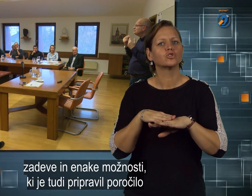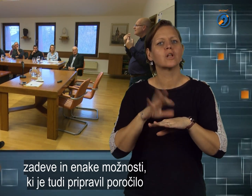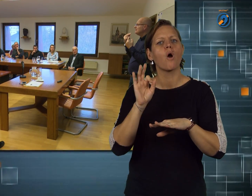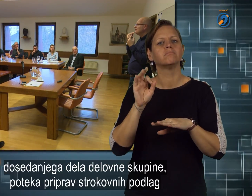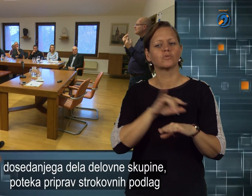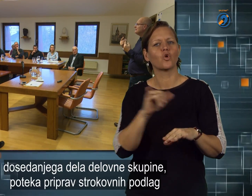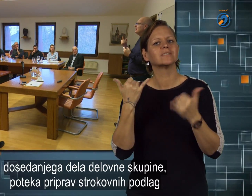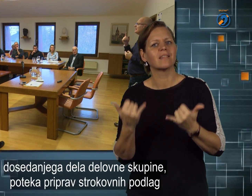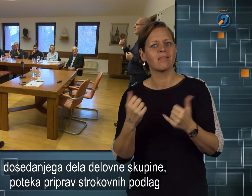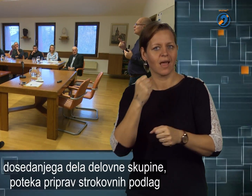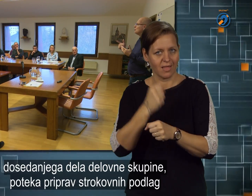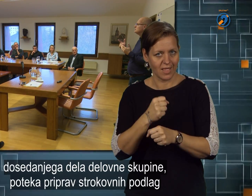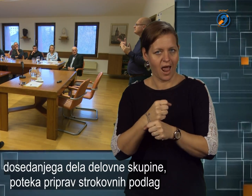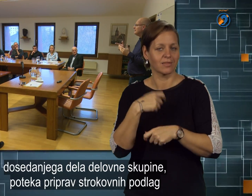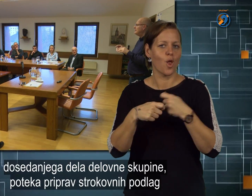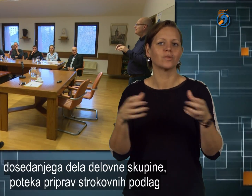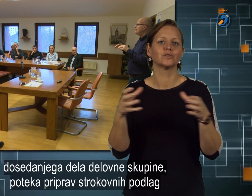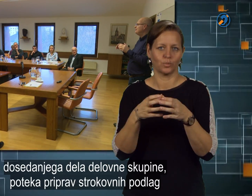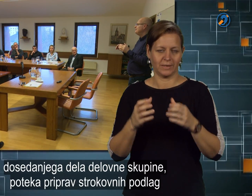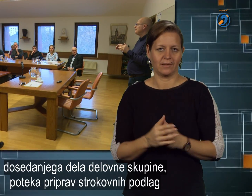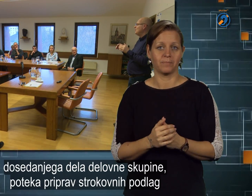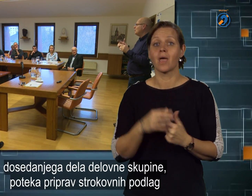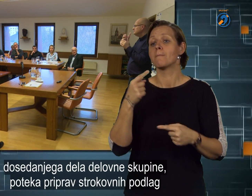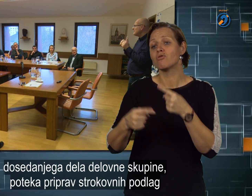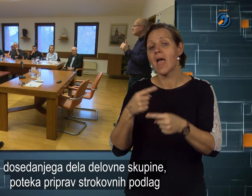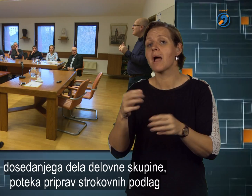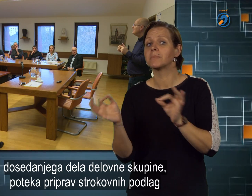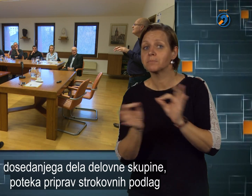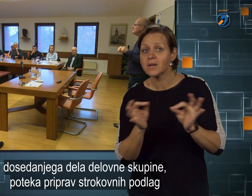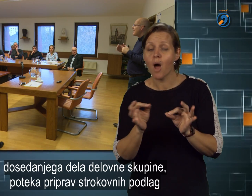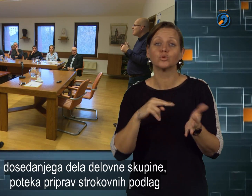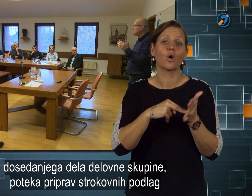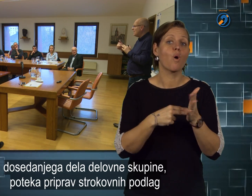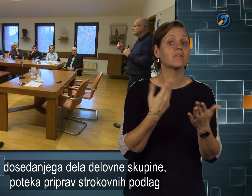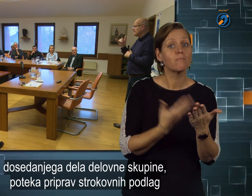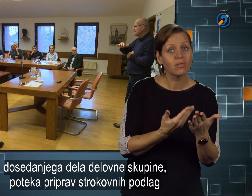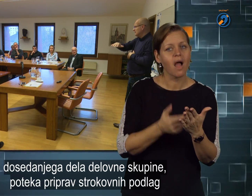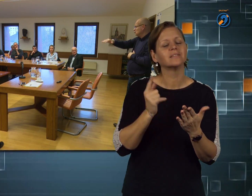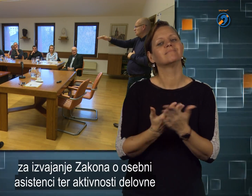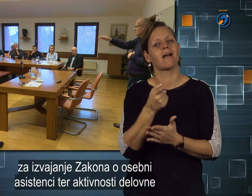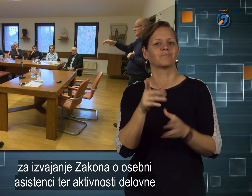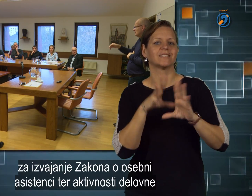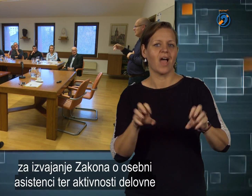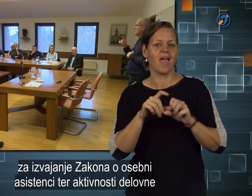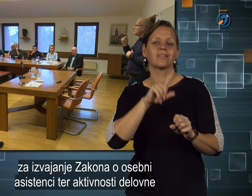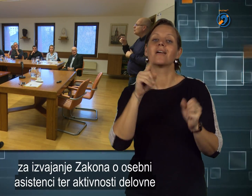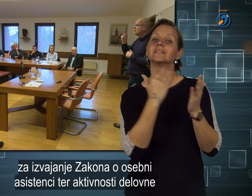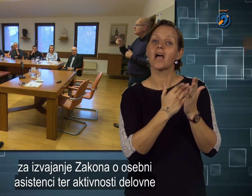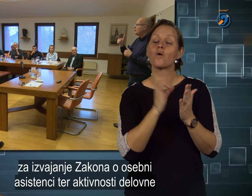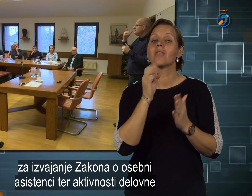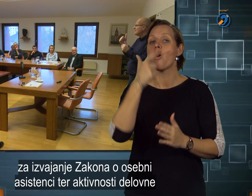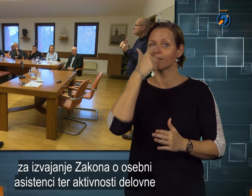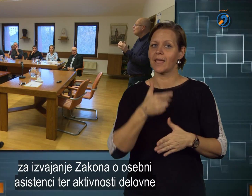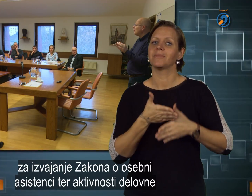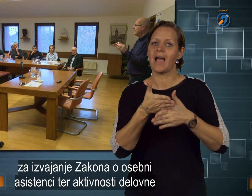pripravil poročilo dosedanjega dela delovne skupine, poteka priprav strokovnih podlag za izvajanje zakona o osebni